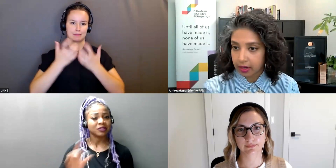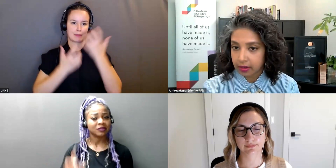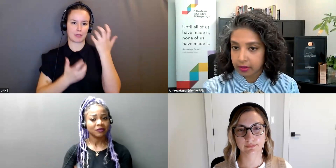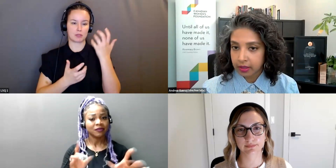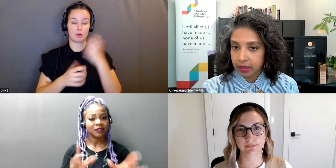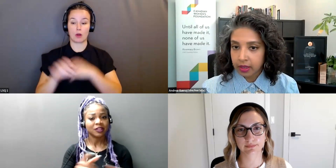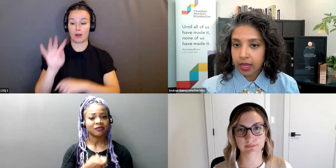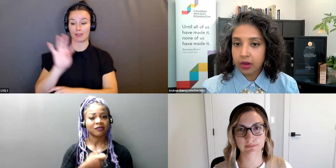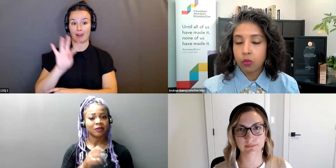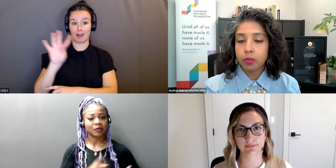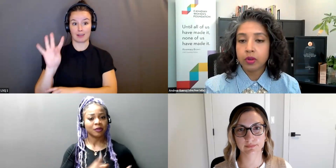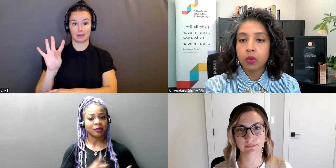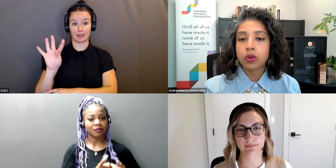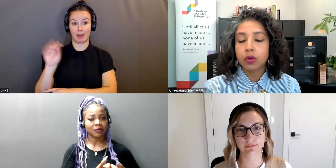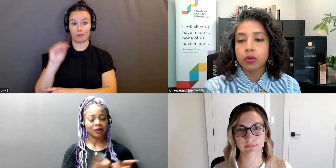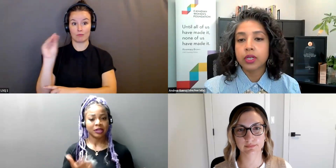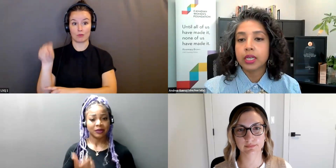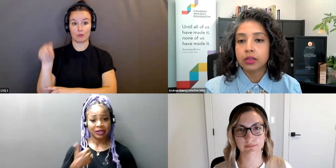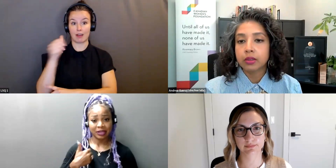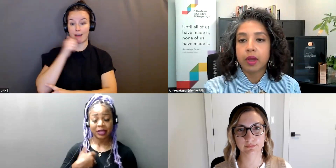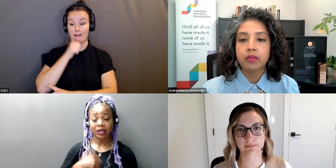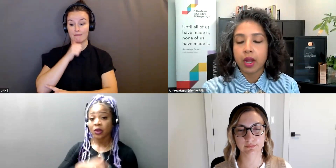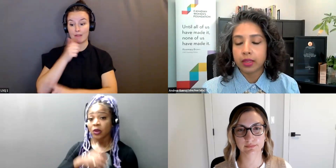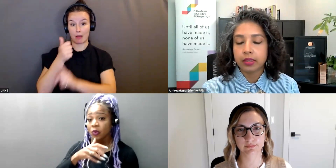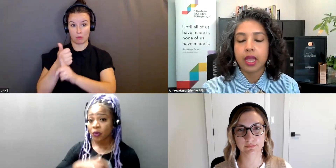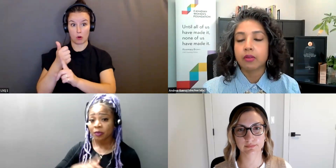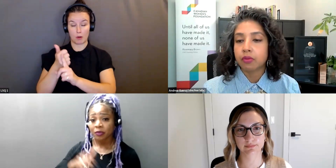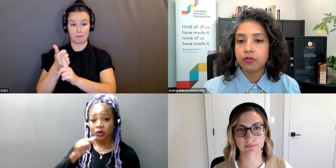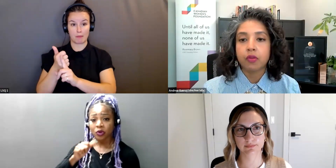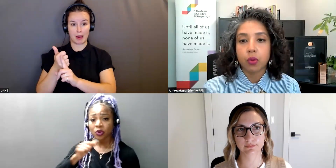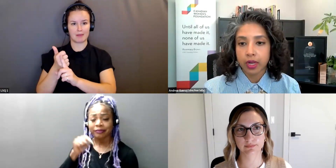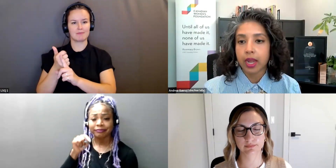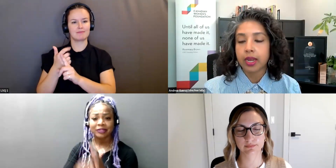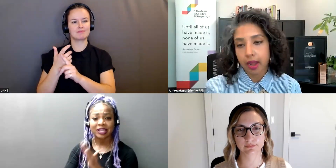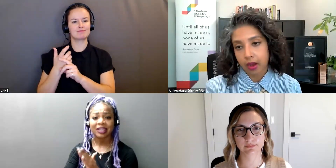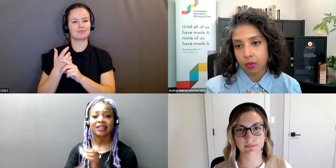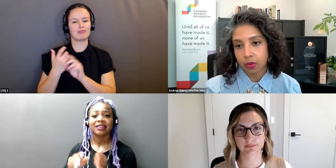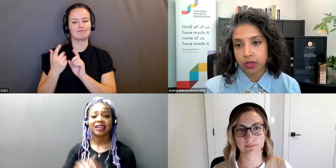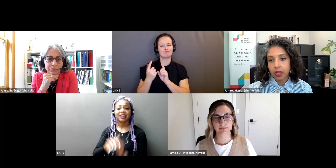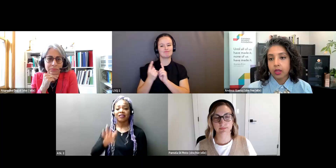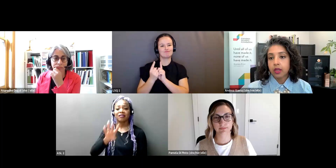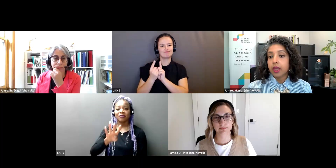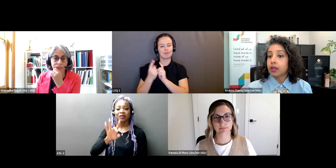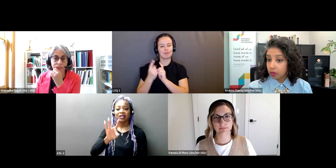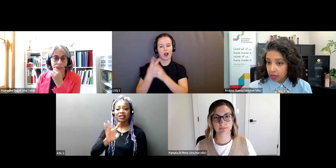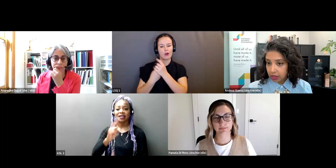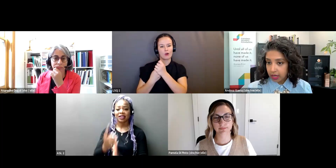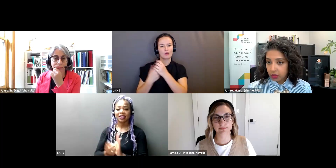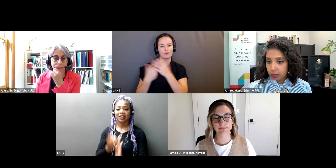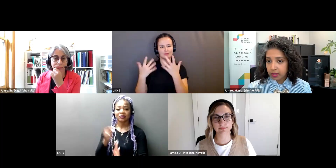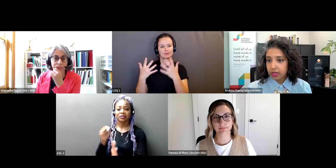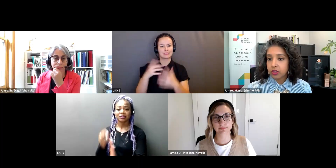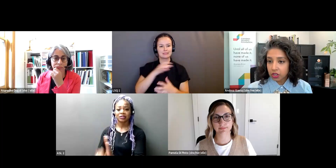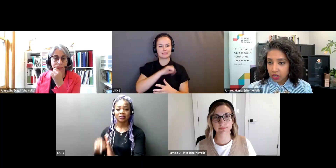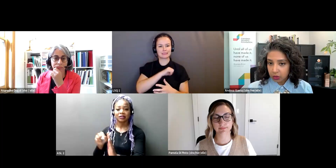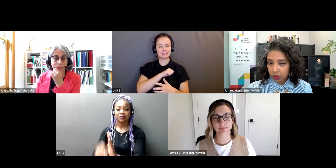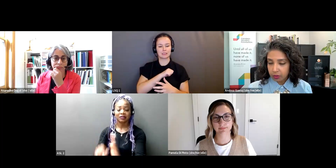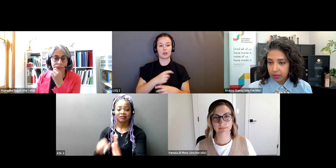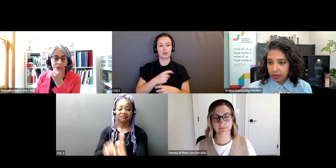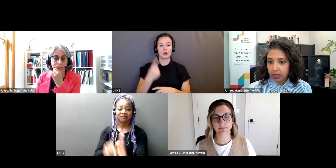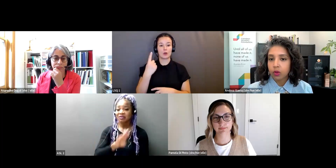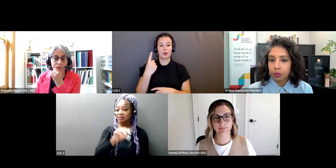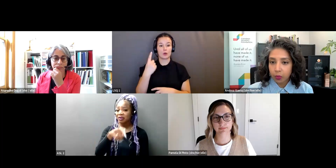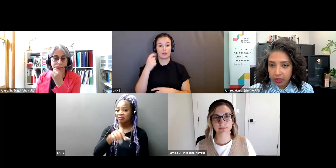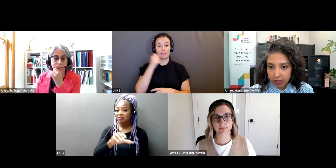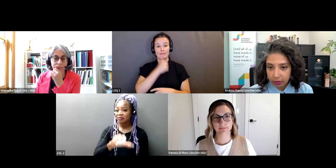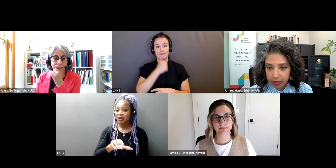44% des femmes sont victimes de violences d'un partenaire intime au Canada et une femme ou fille est tuée par la